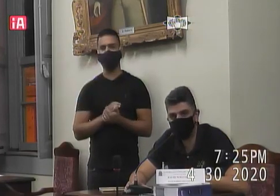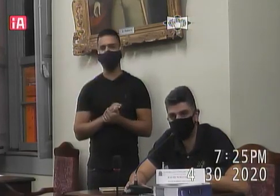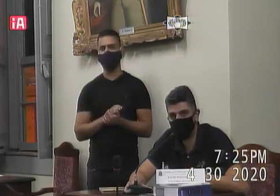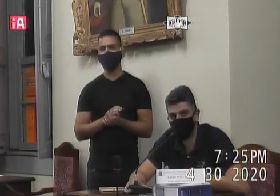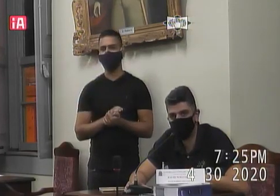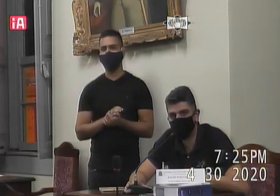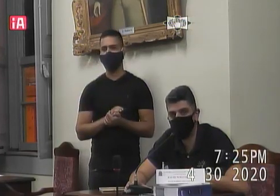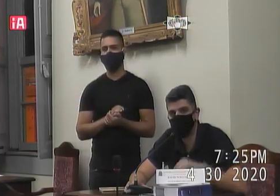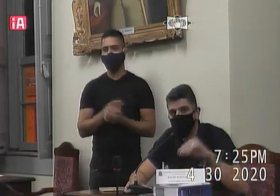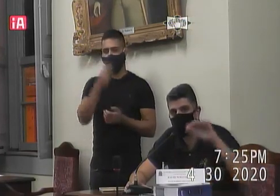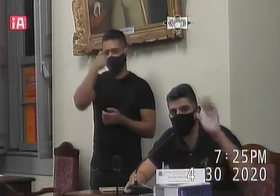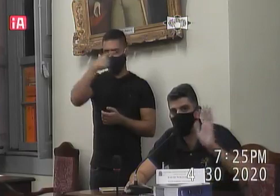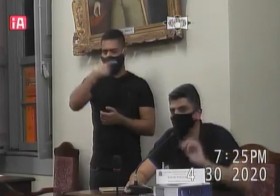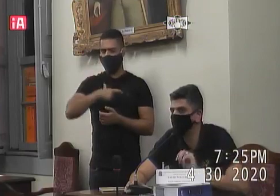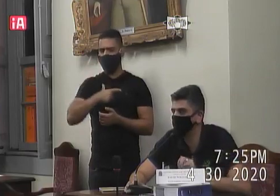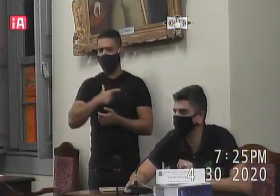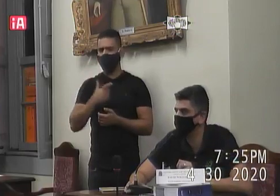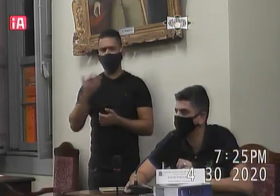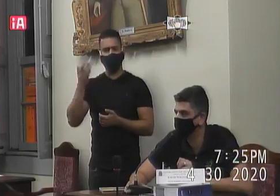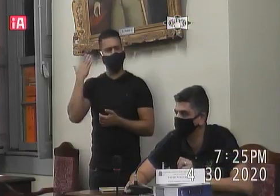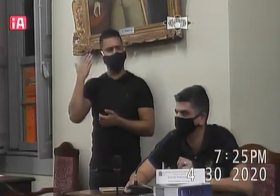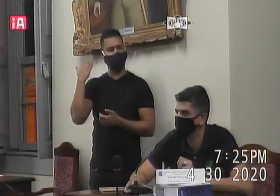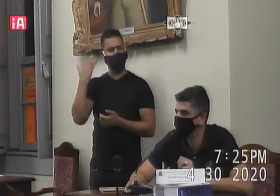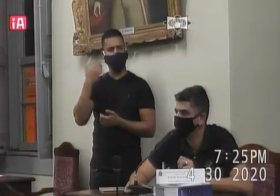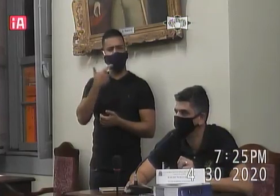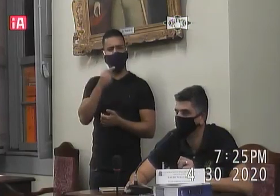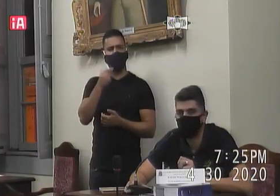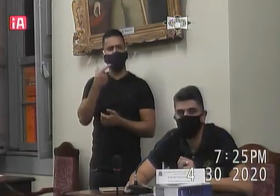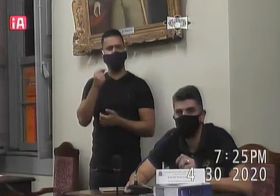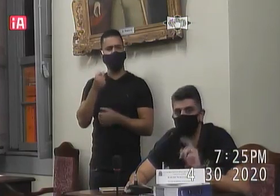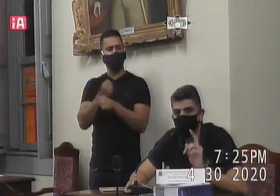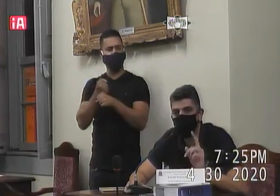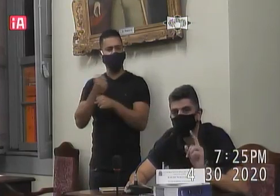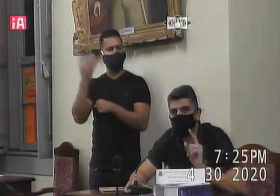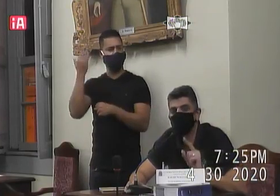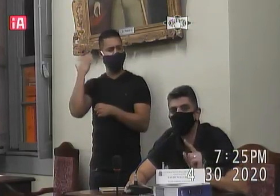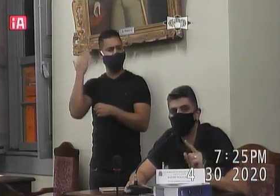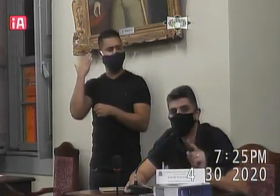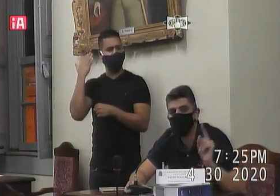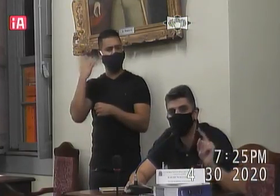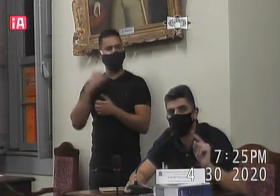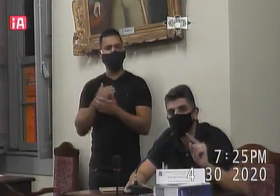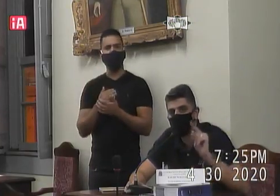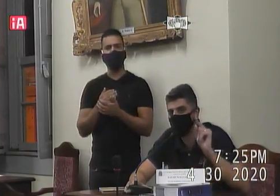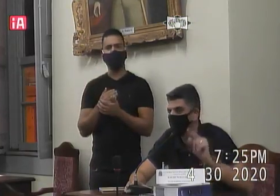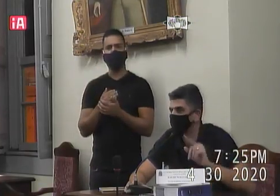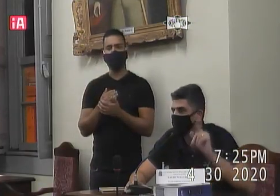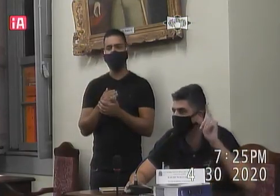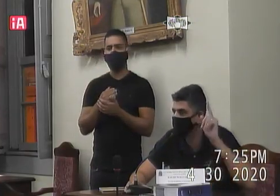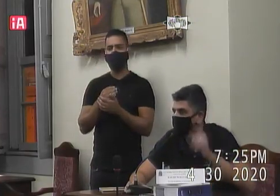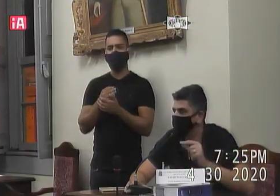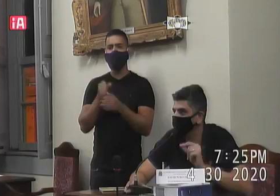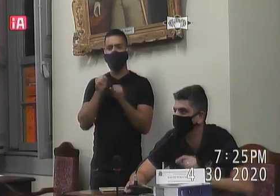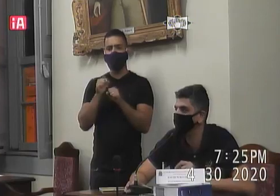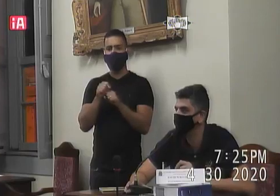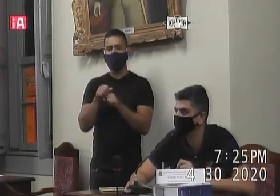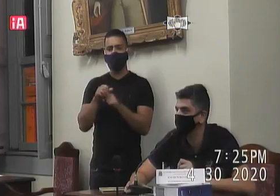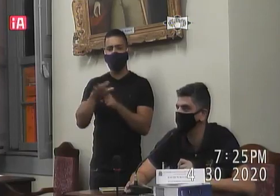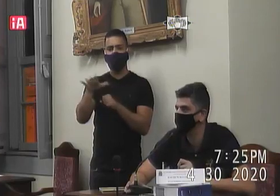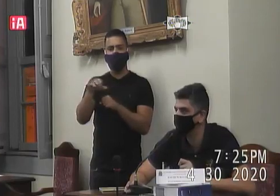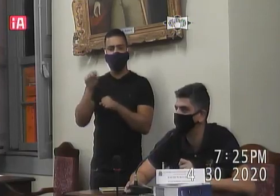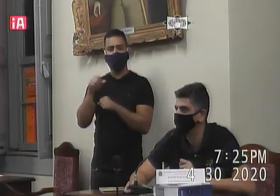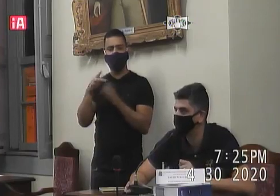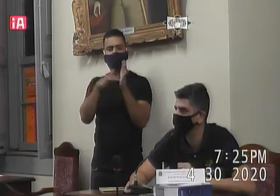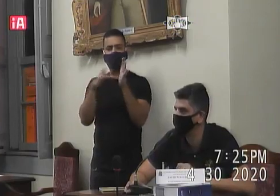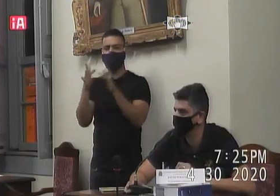Humanidade é essa, Marquinhos, que há 2020 anos atrás, na oportunidade que teve de salvar Jesus Cristo, eles foram e pediram